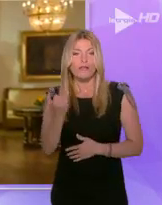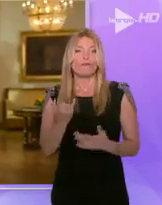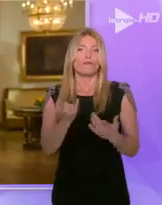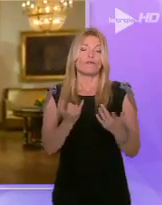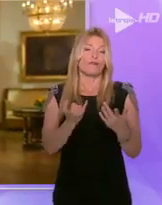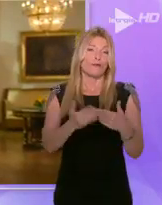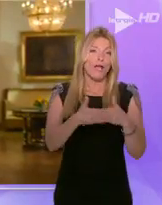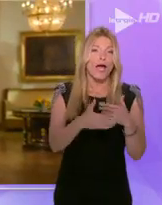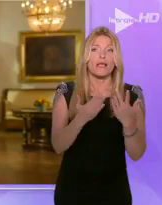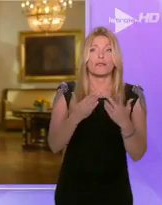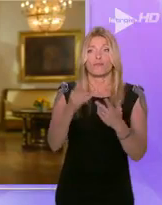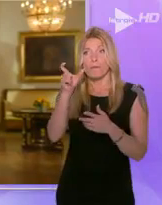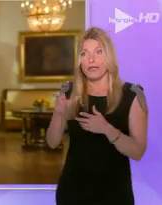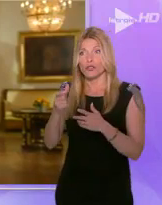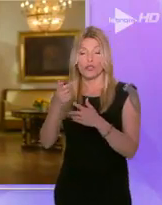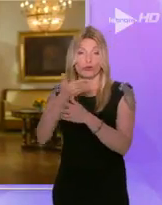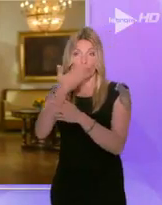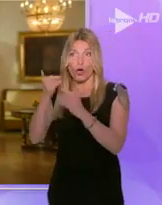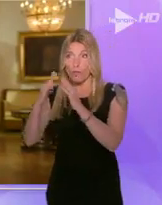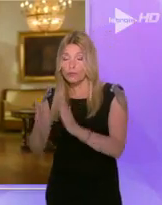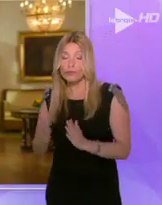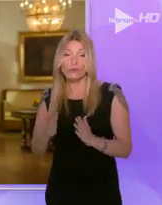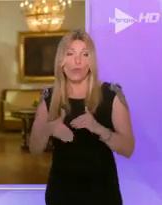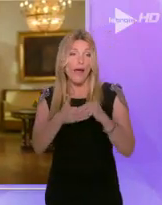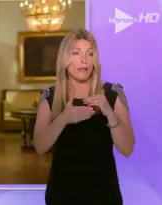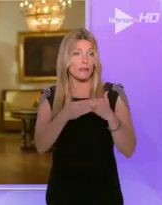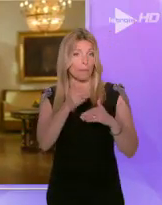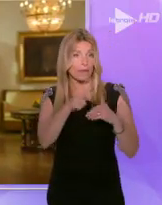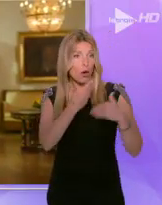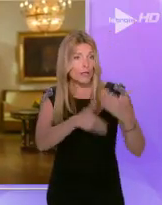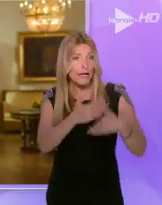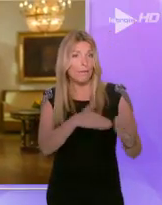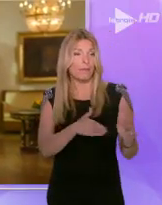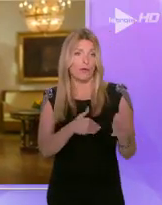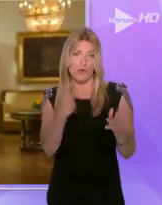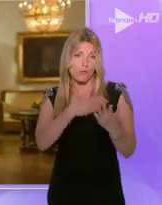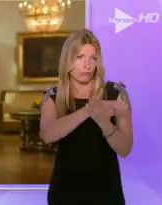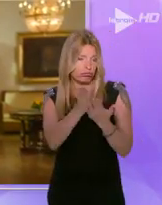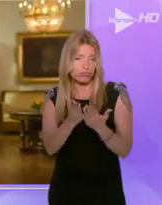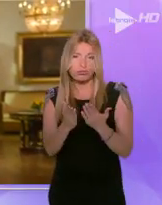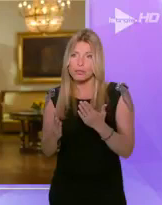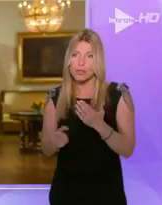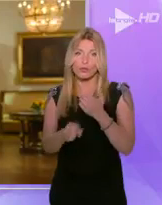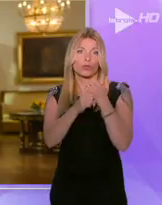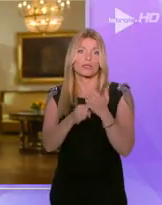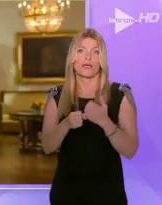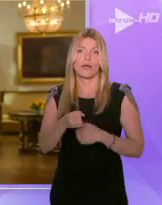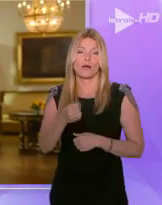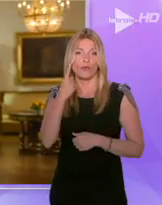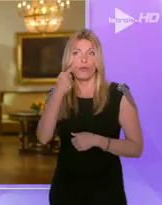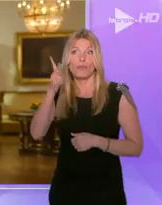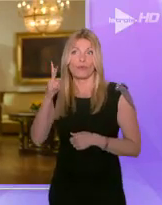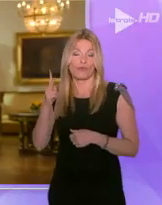l'accueil des sans-abri, l'aide aux handicapés ou plus largement dans toute forme de soutien aux plus vulnérables d'entre